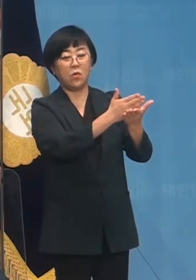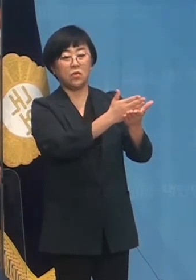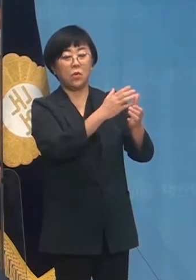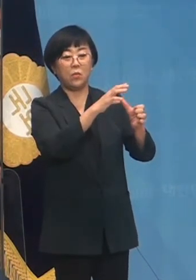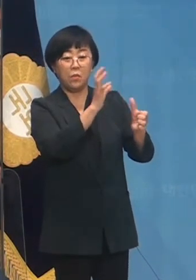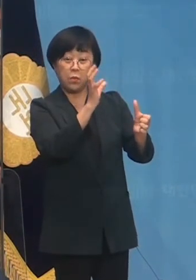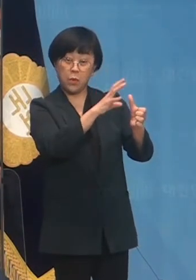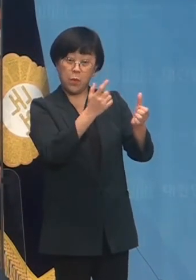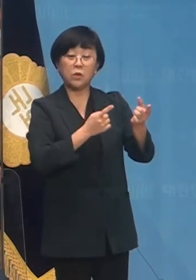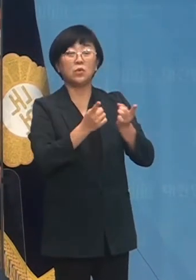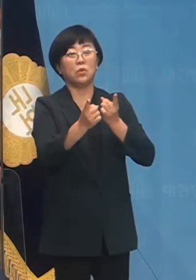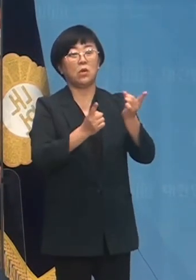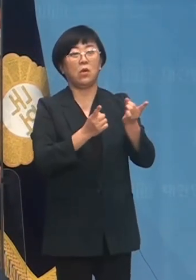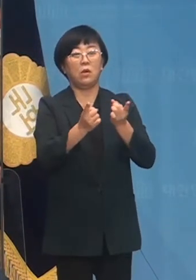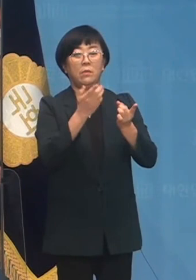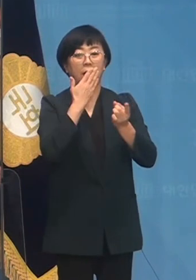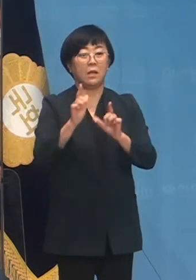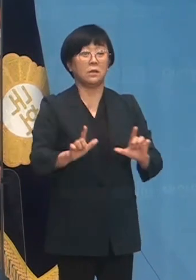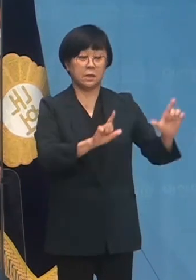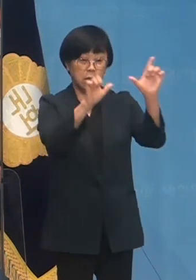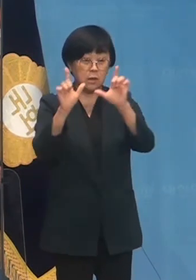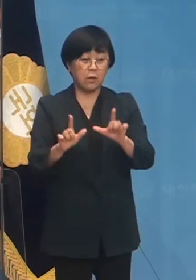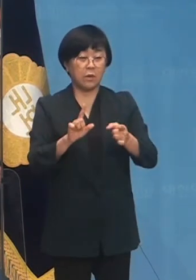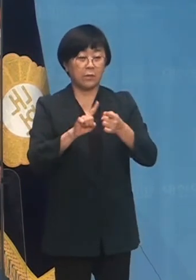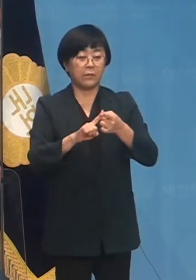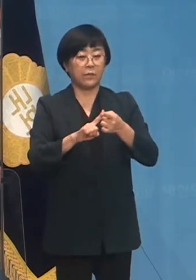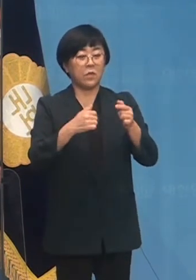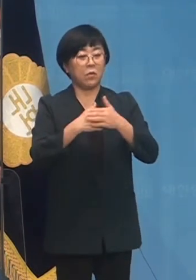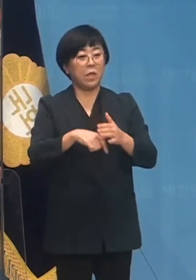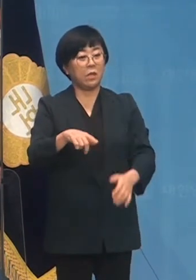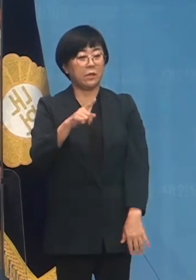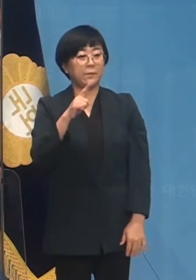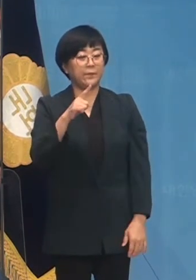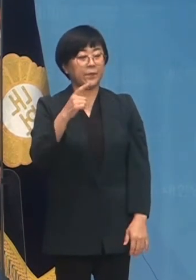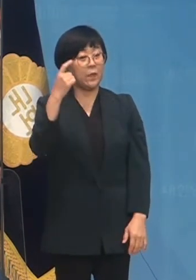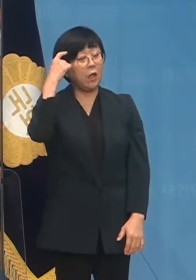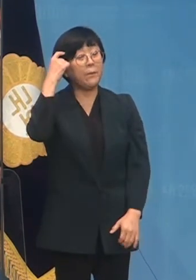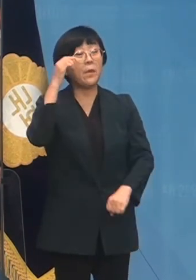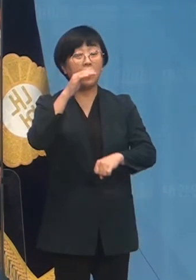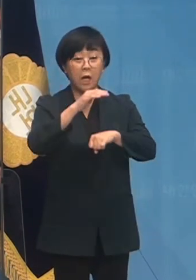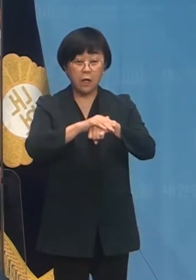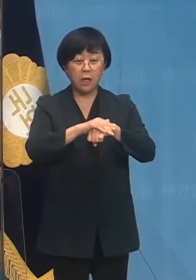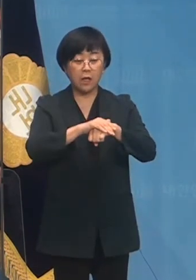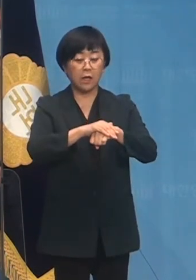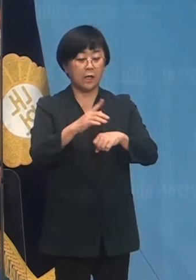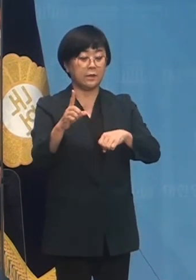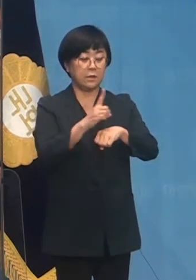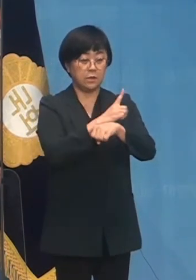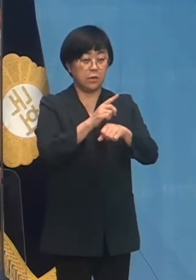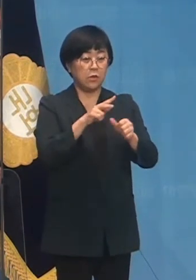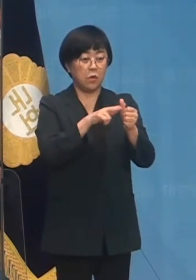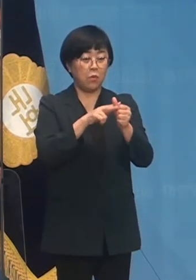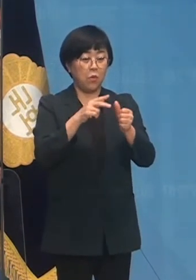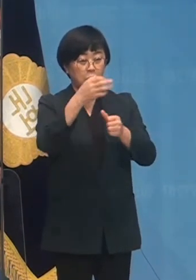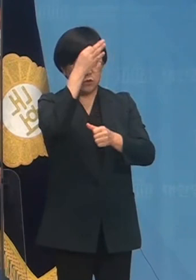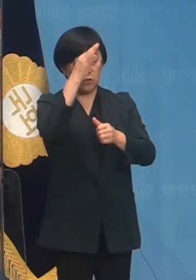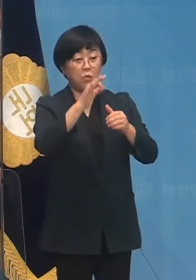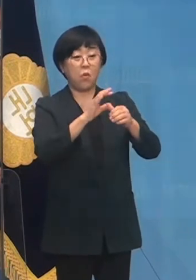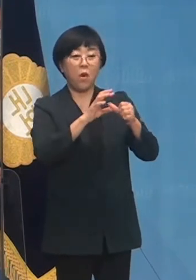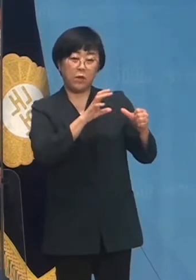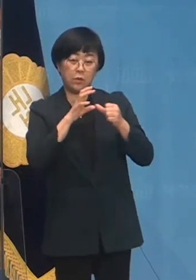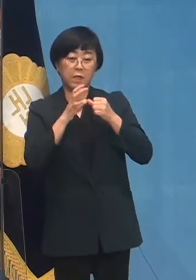유연하게 일상생활을 영위하면서 스마트하게 디지털 정보 기술들을 활용해서